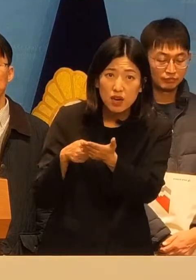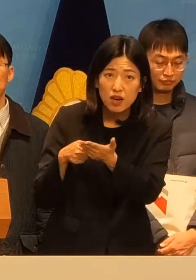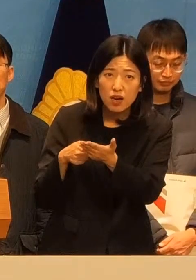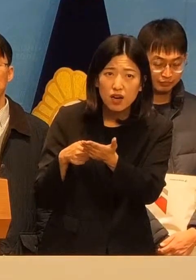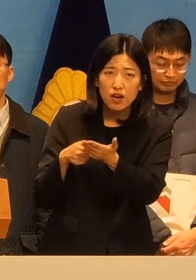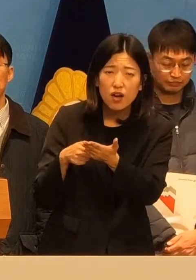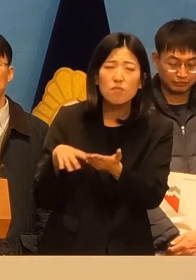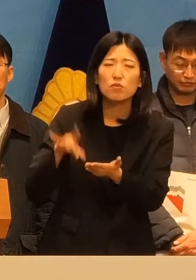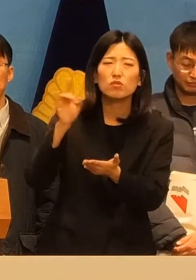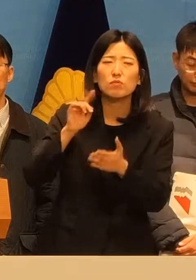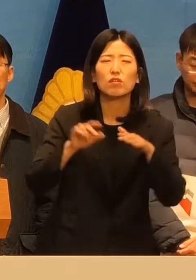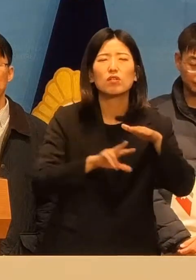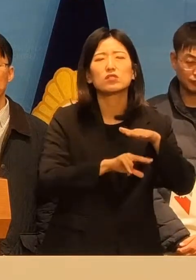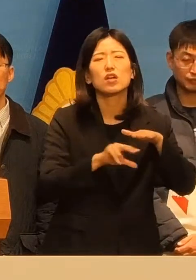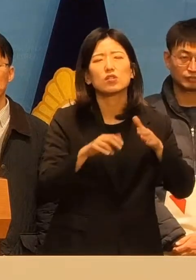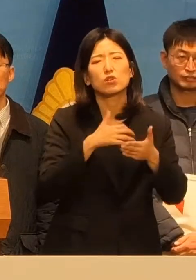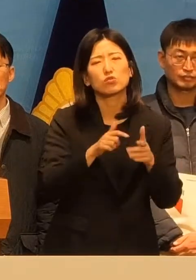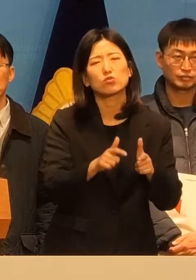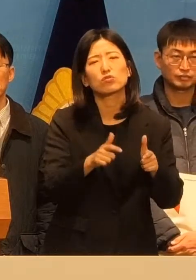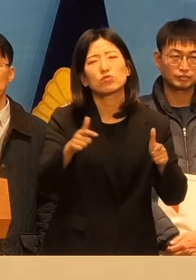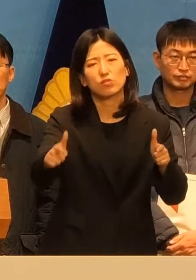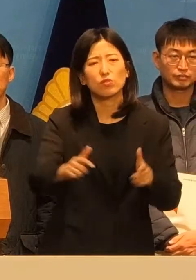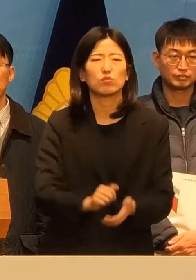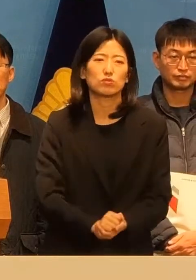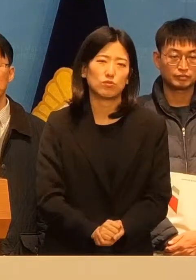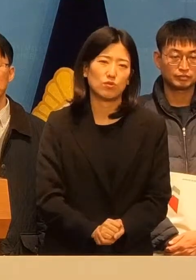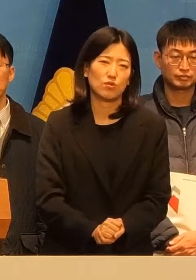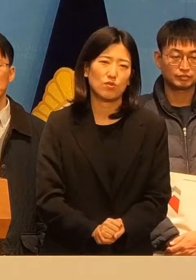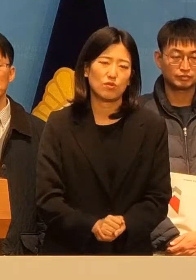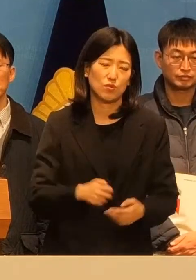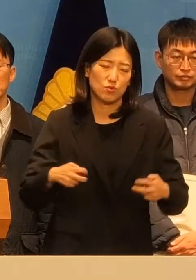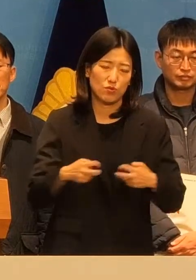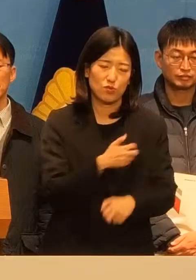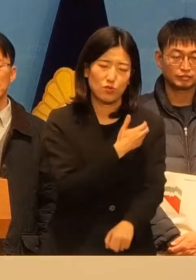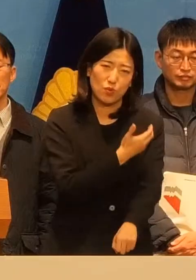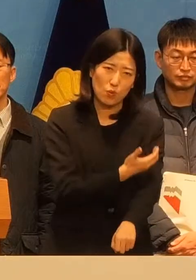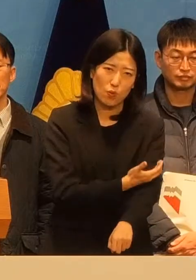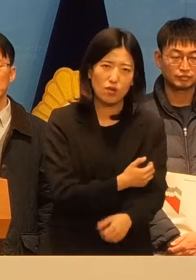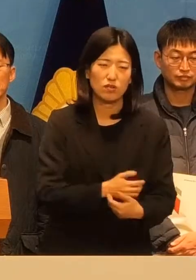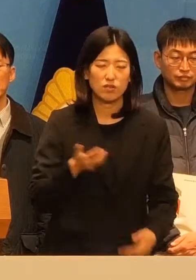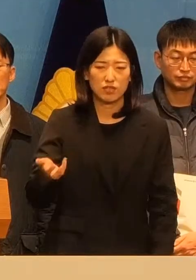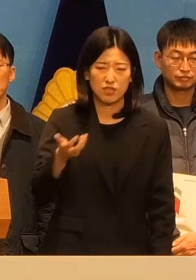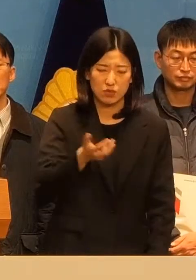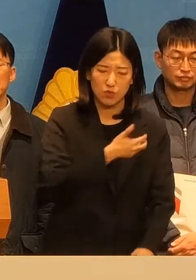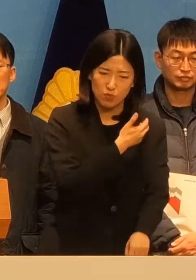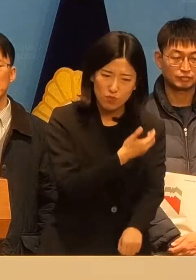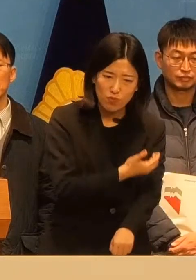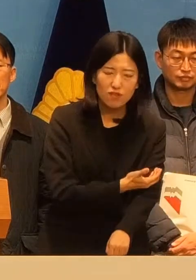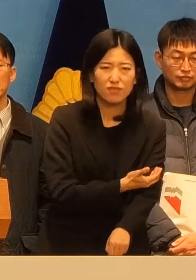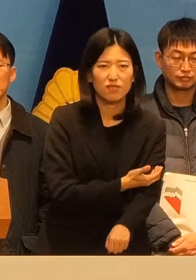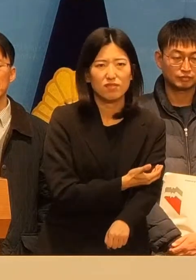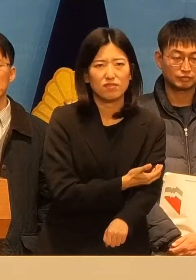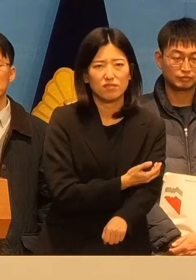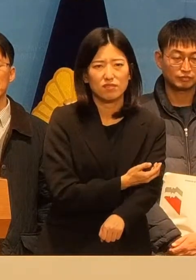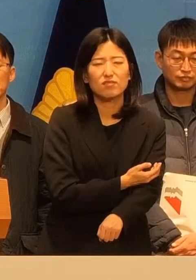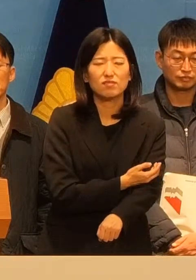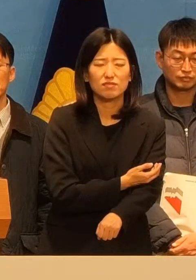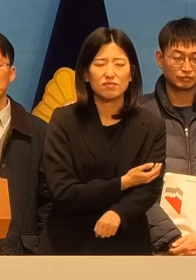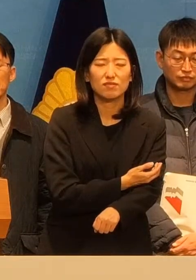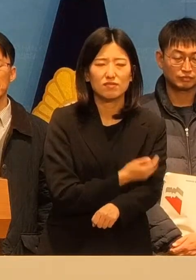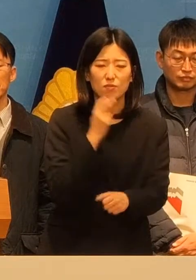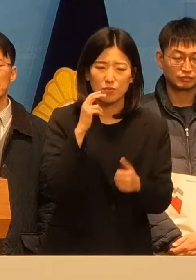전철을 증차해서 교통권, 이용권을 개선할 수 있도록 다시